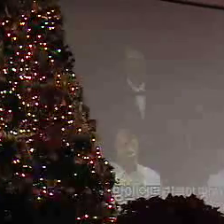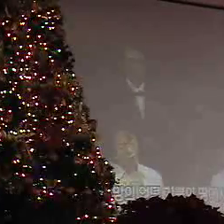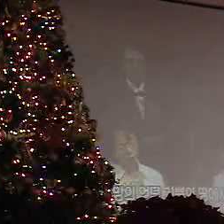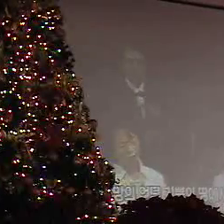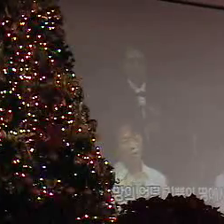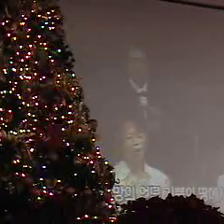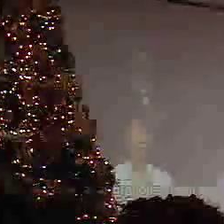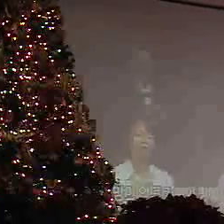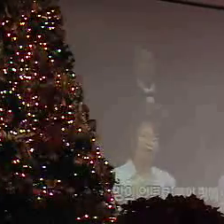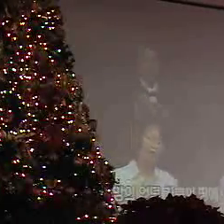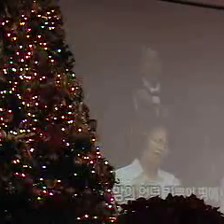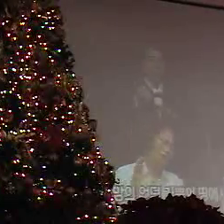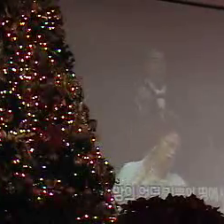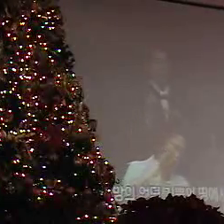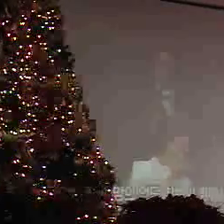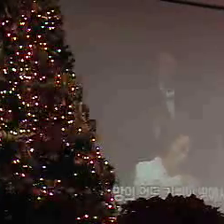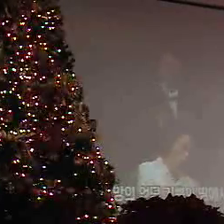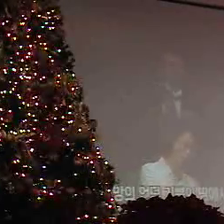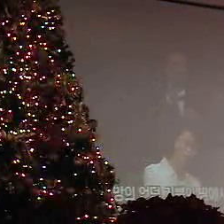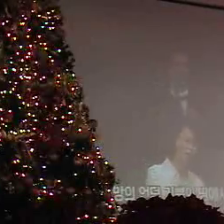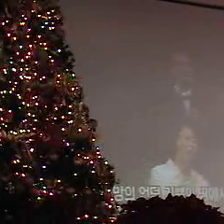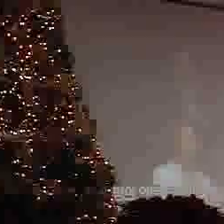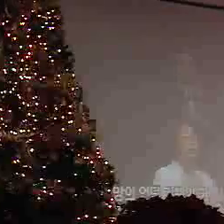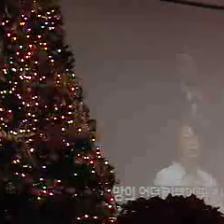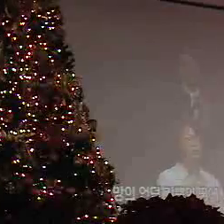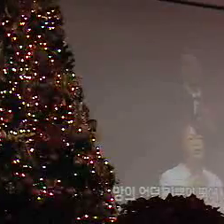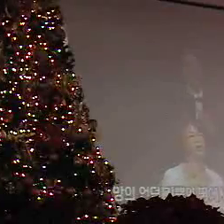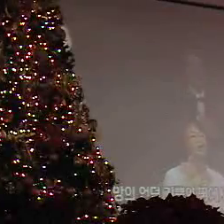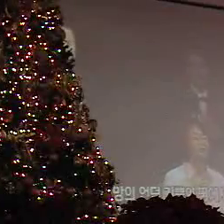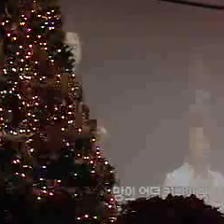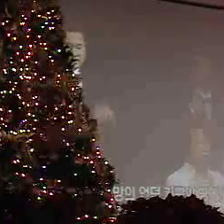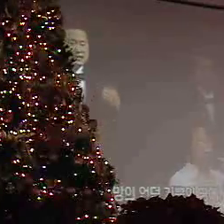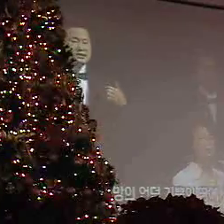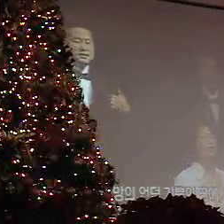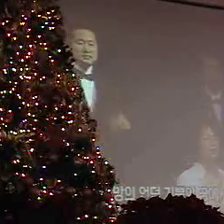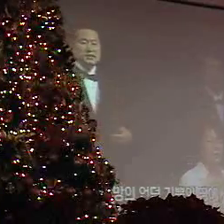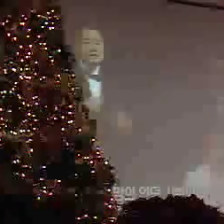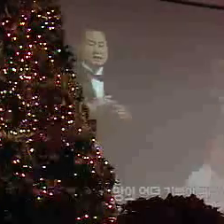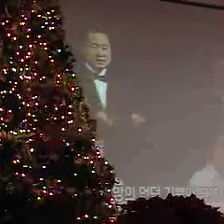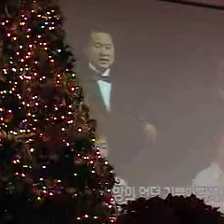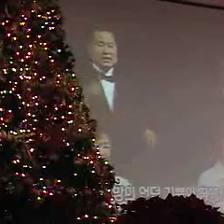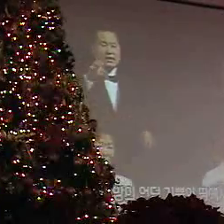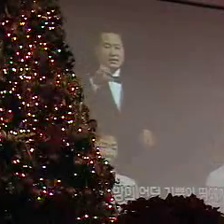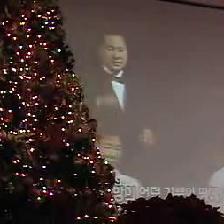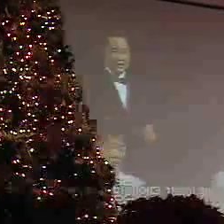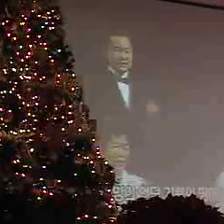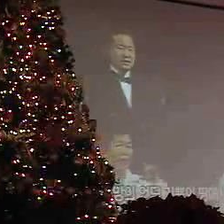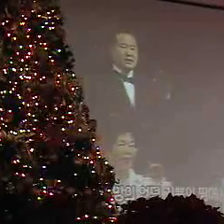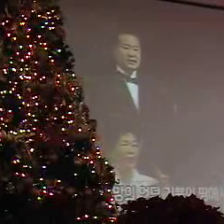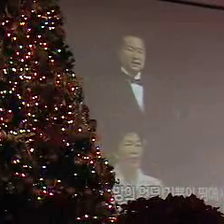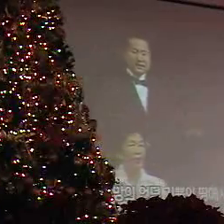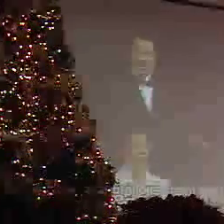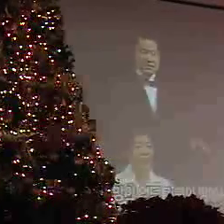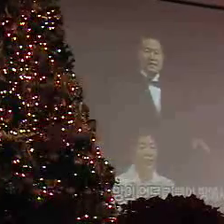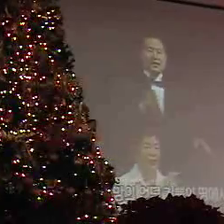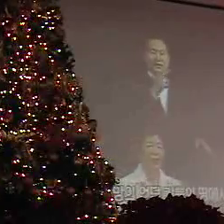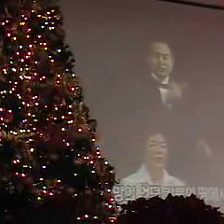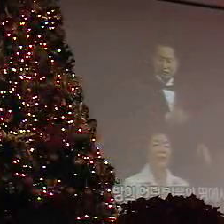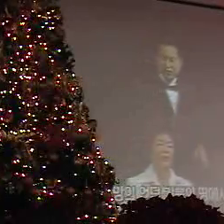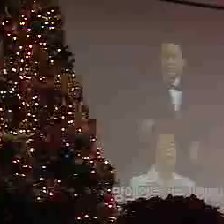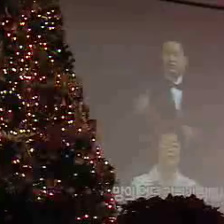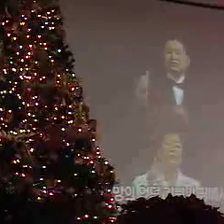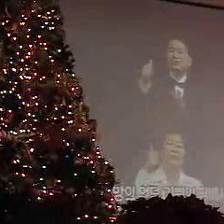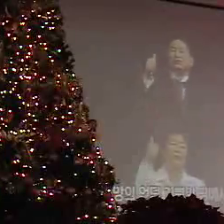이 소망의 언덕 기쁨의 땅에서